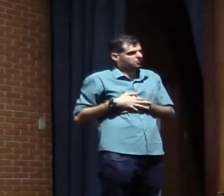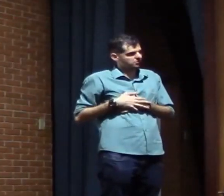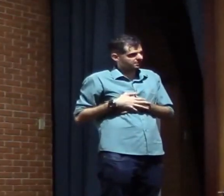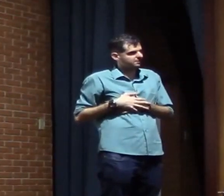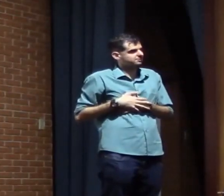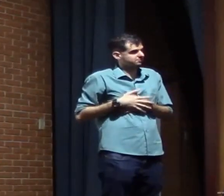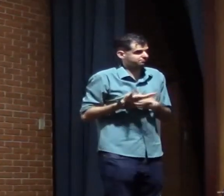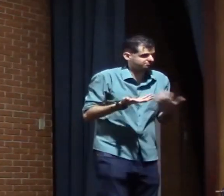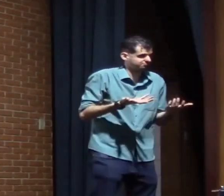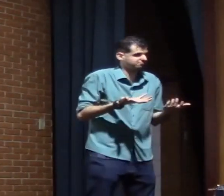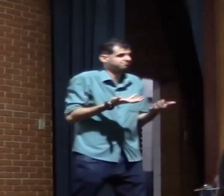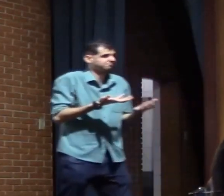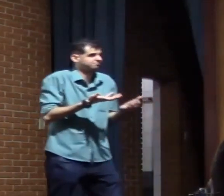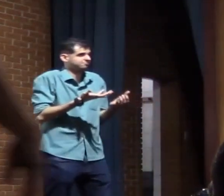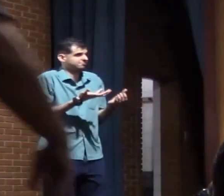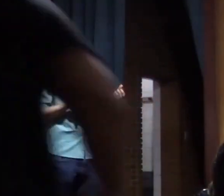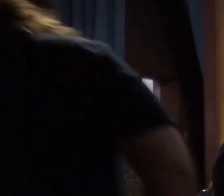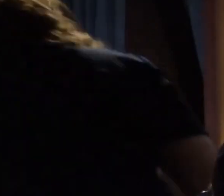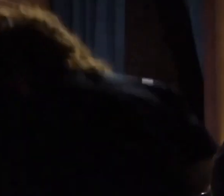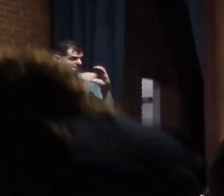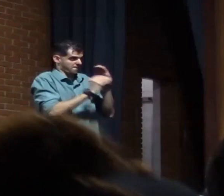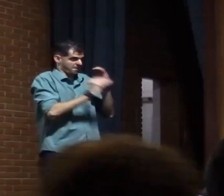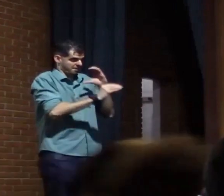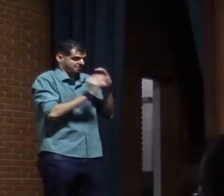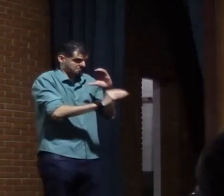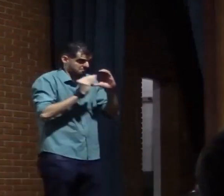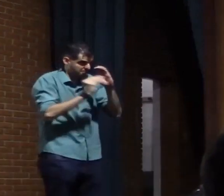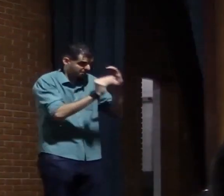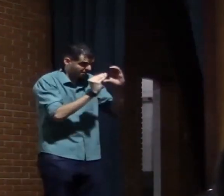Brasil acontece o seguinte,